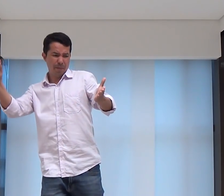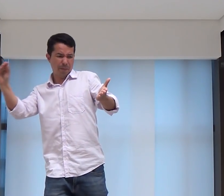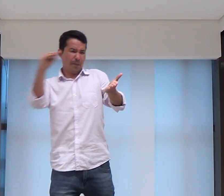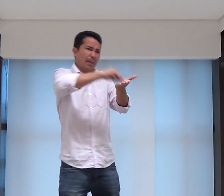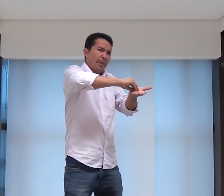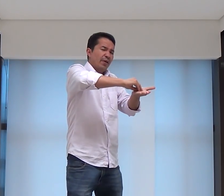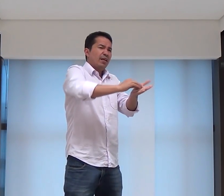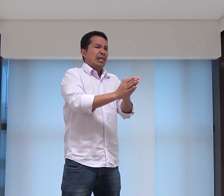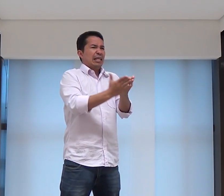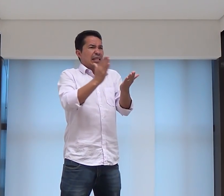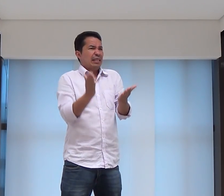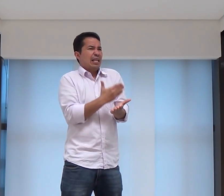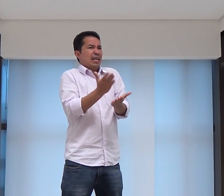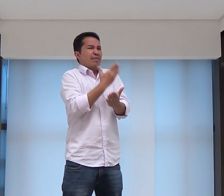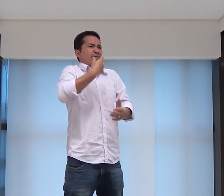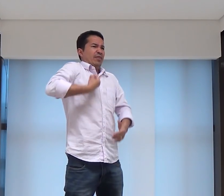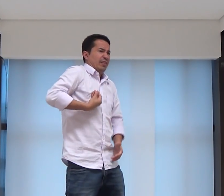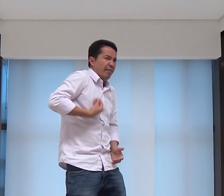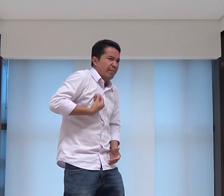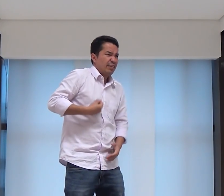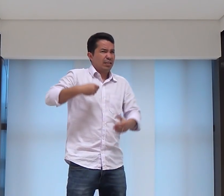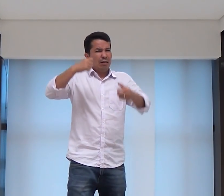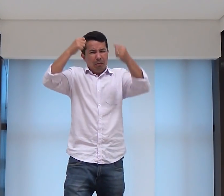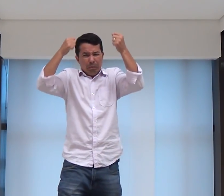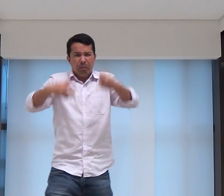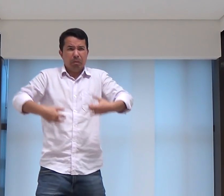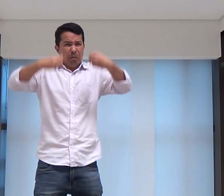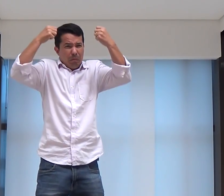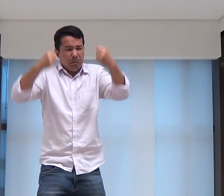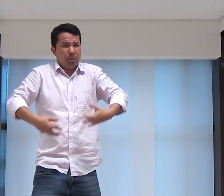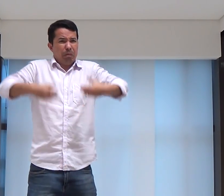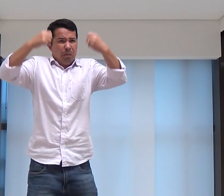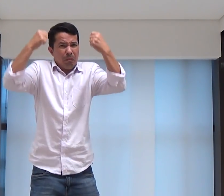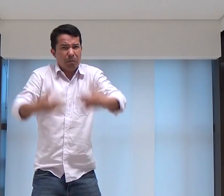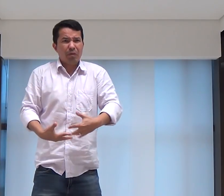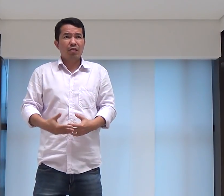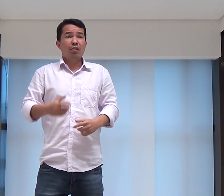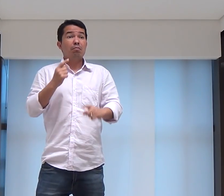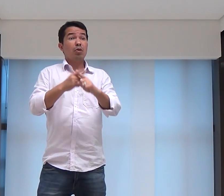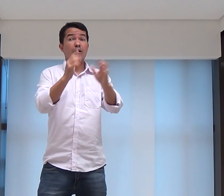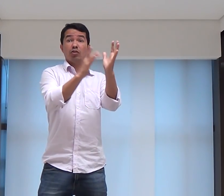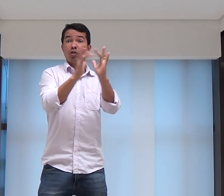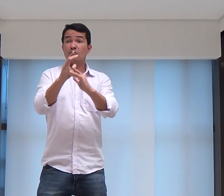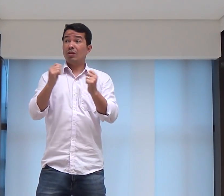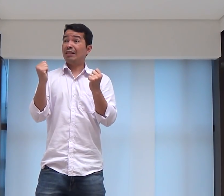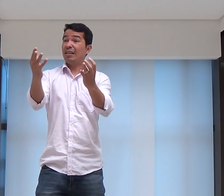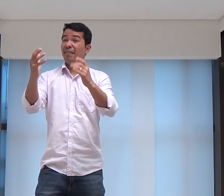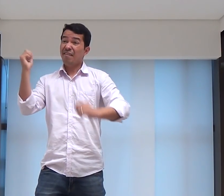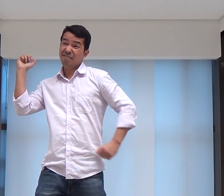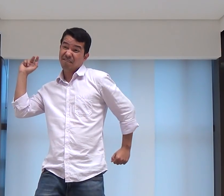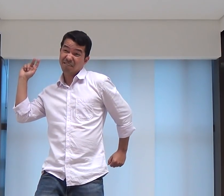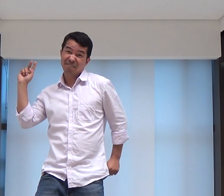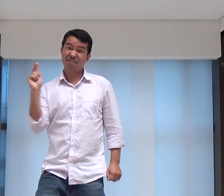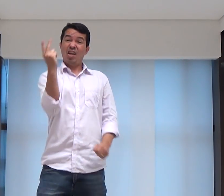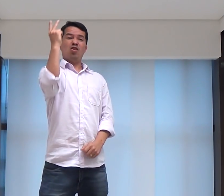também, que o seu nome está no livro da vida. Diz tanta coisa, porque Jesus lhe